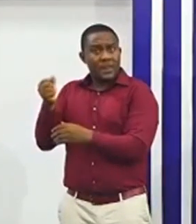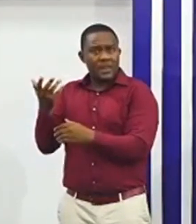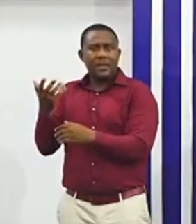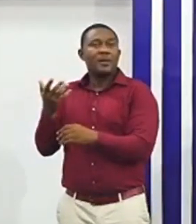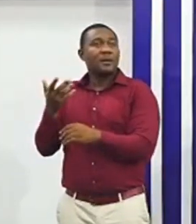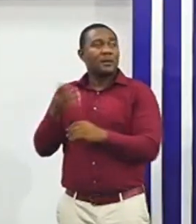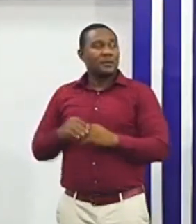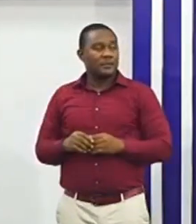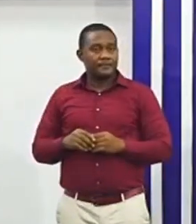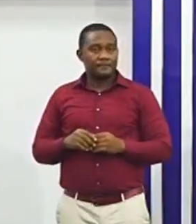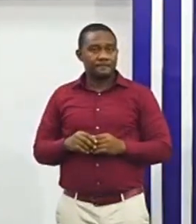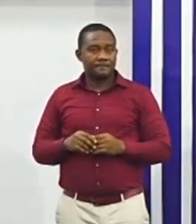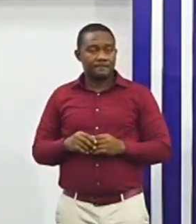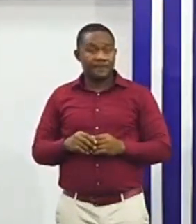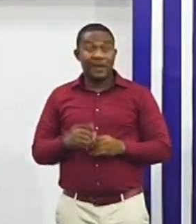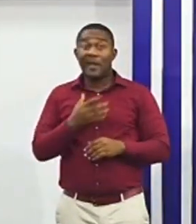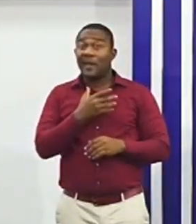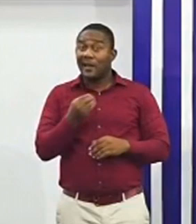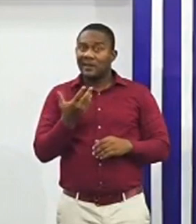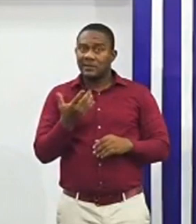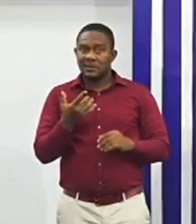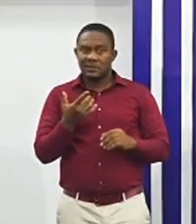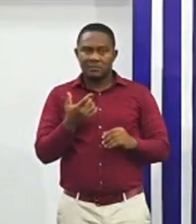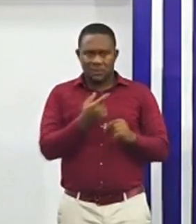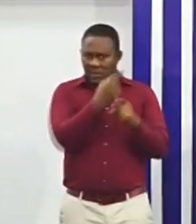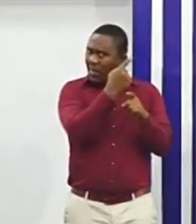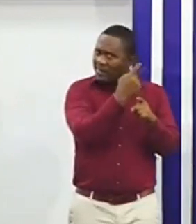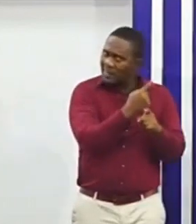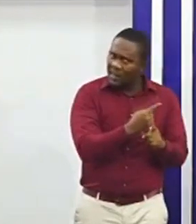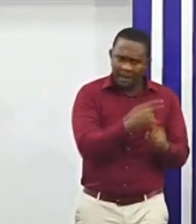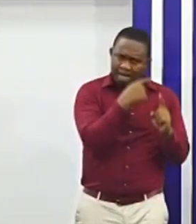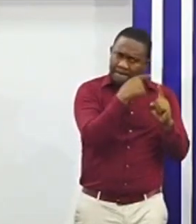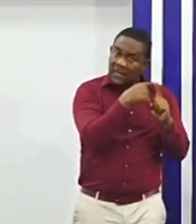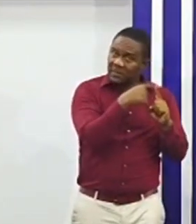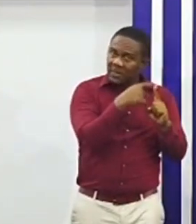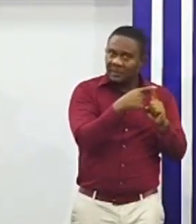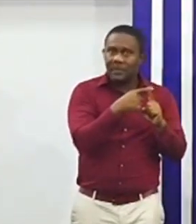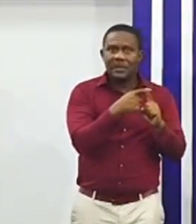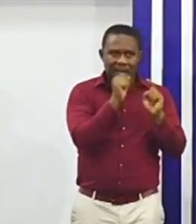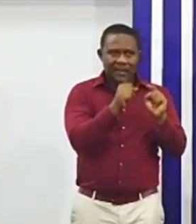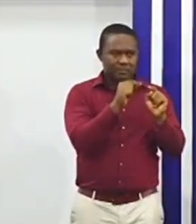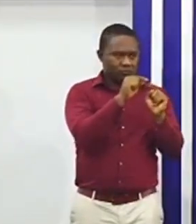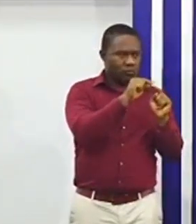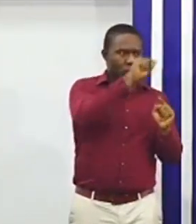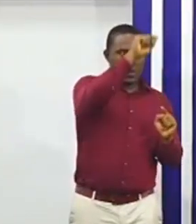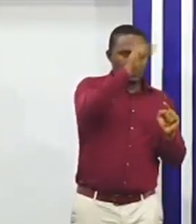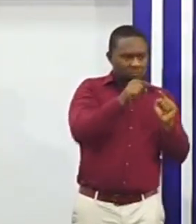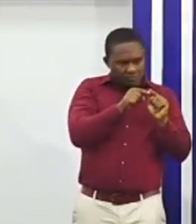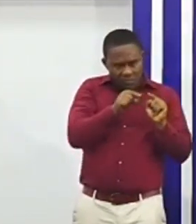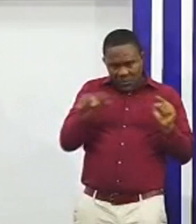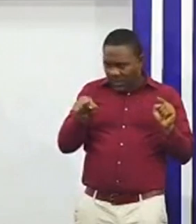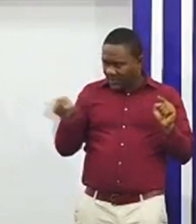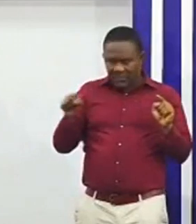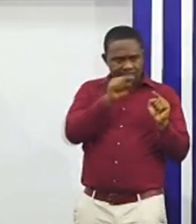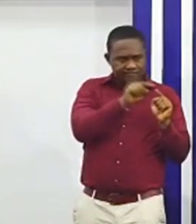baaba wiyo a pig ba ka ba na ta vɛŋ ka a baaloŋ yaare. ta noba yaga ta nyɔge a baaloŋ a